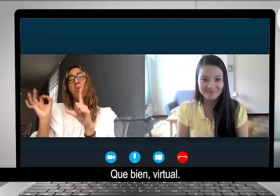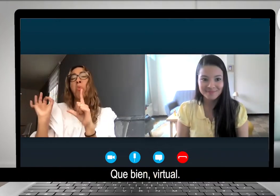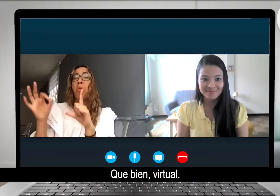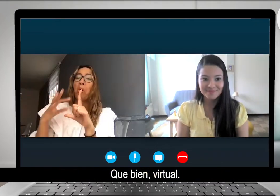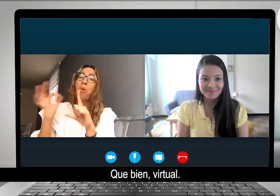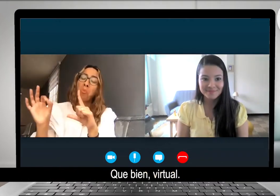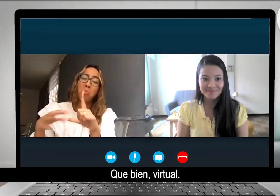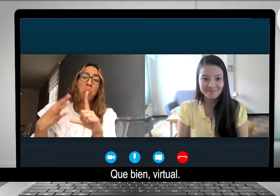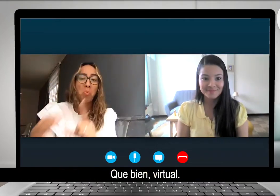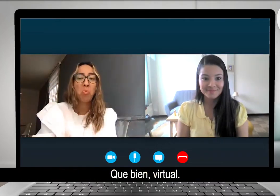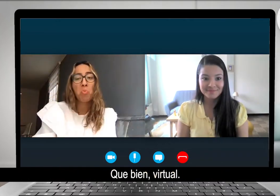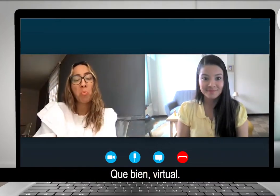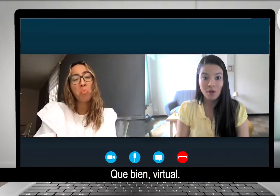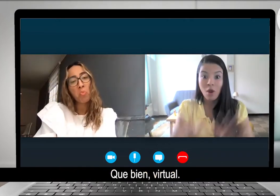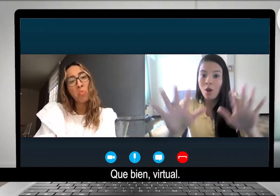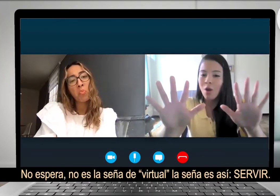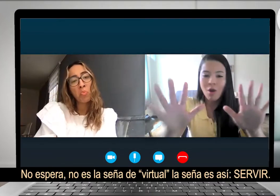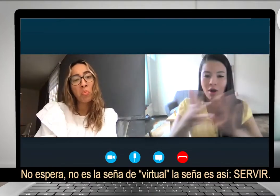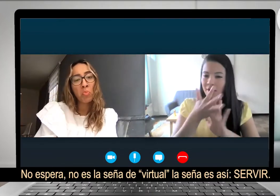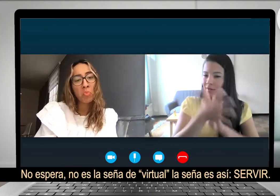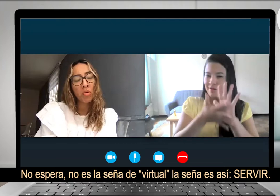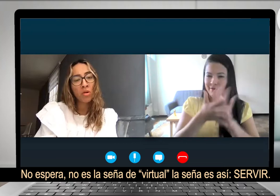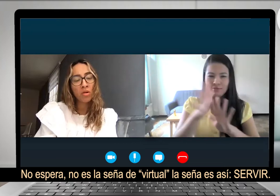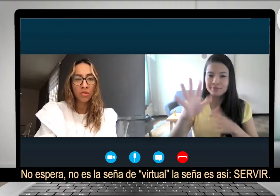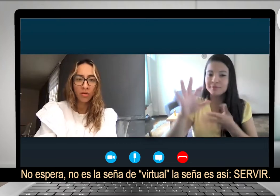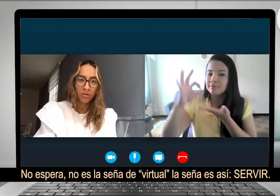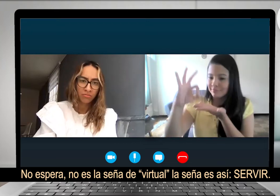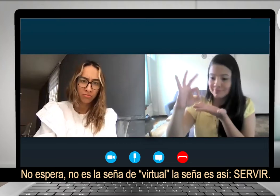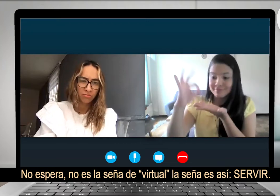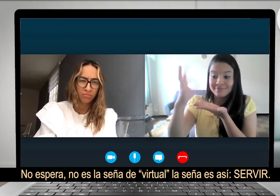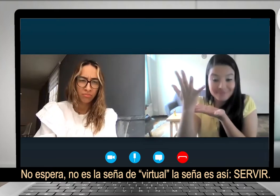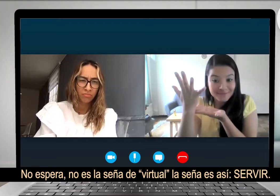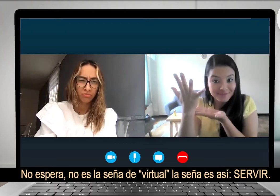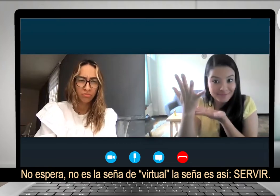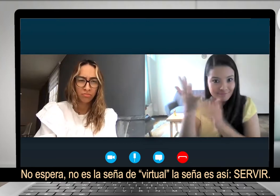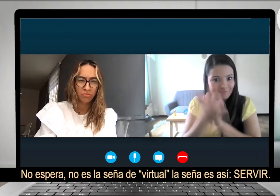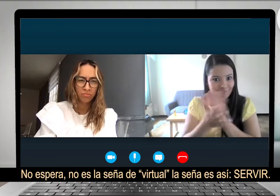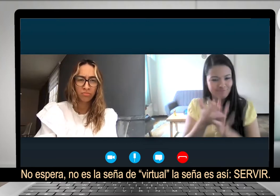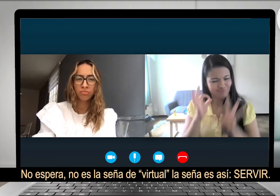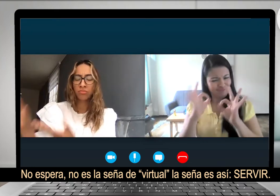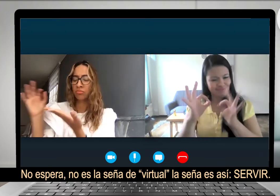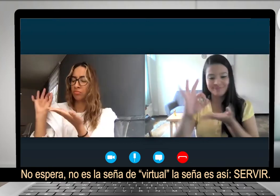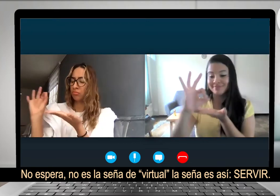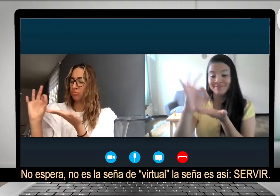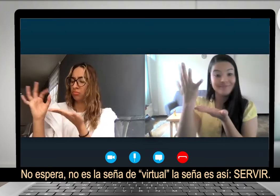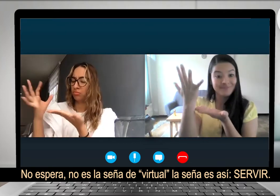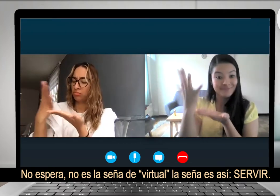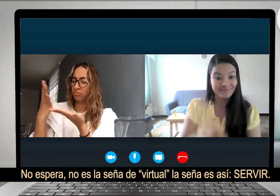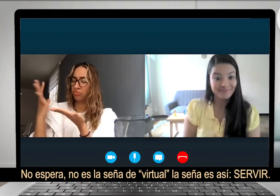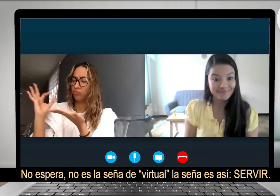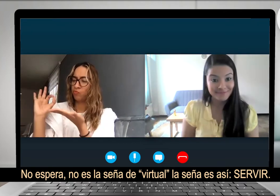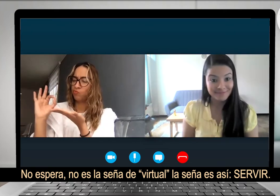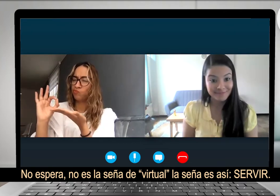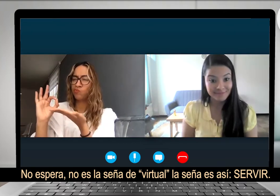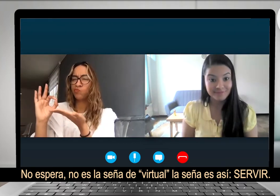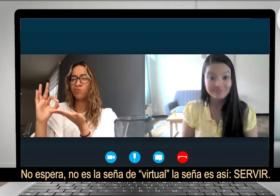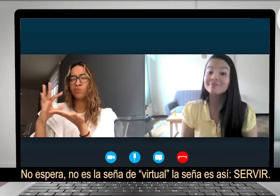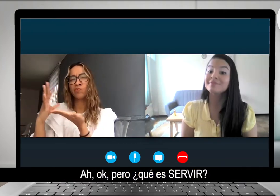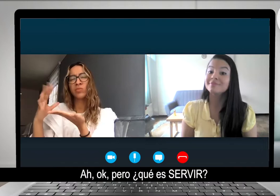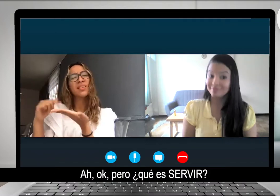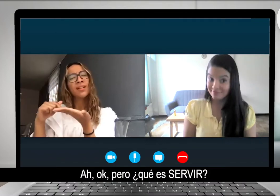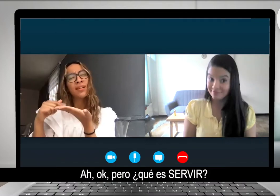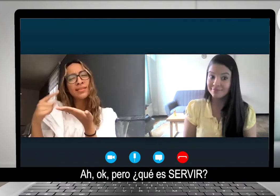¡Qué bien, virtual! No, espera. No es la seña de virtual. La seña es así,